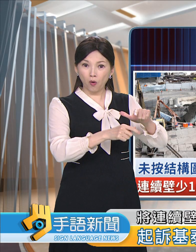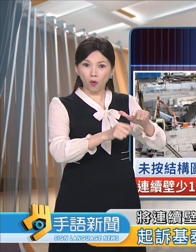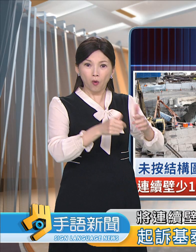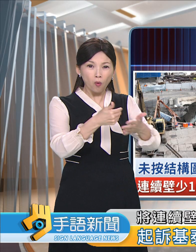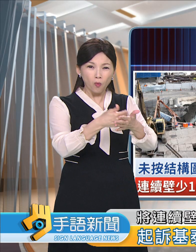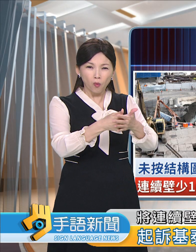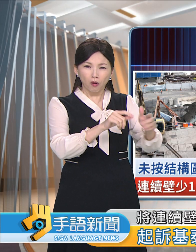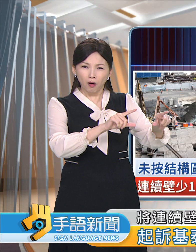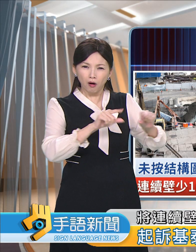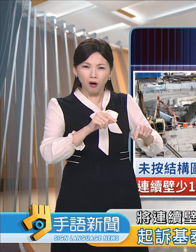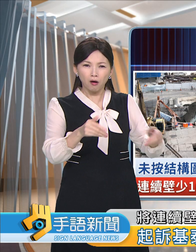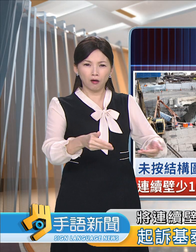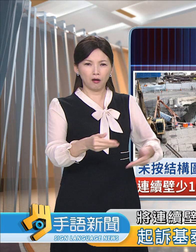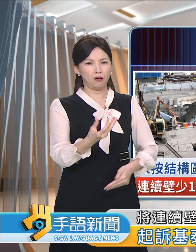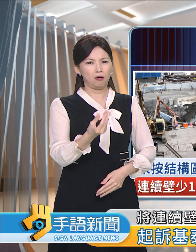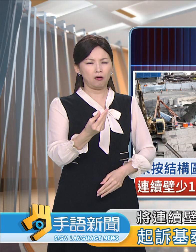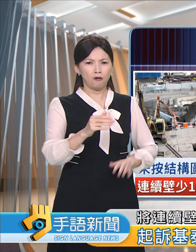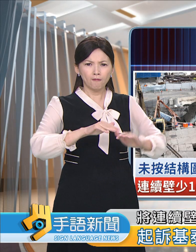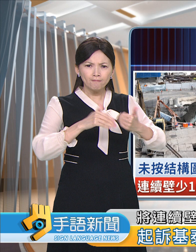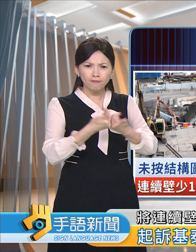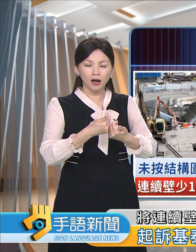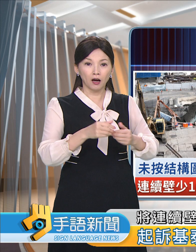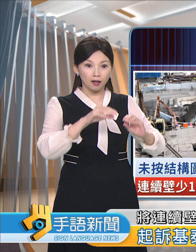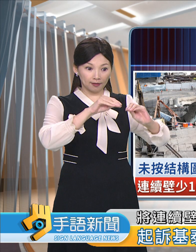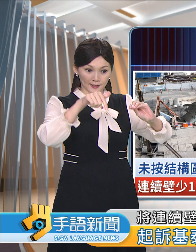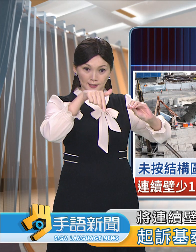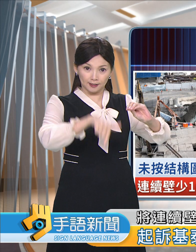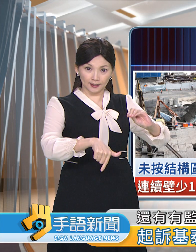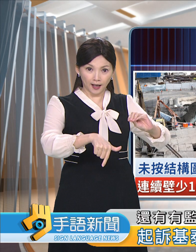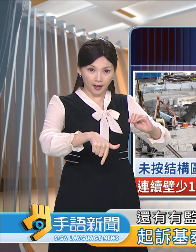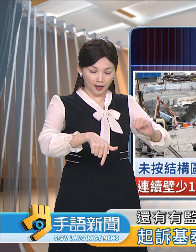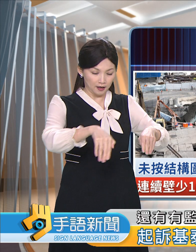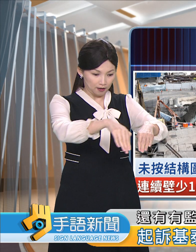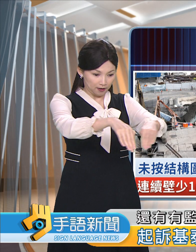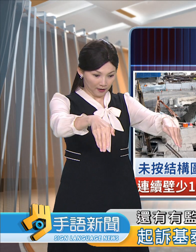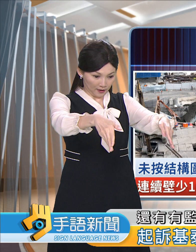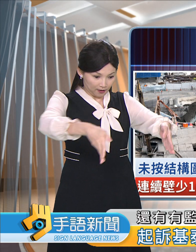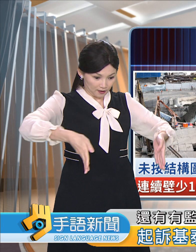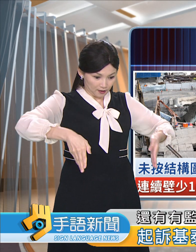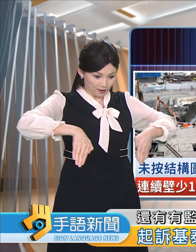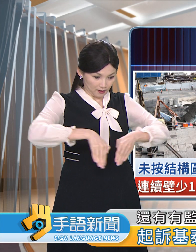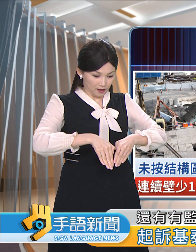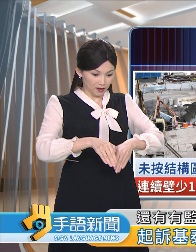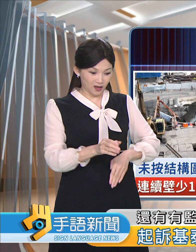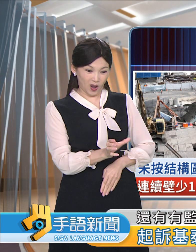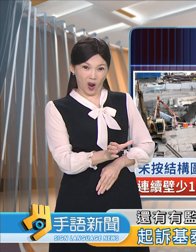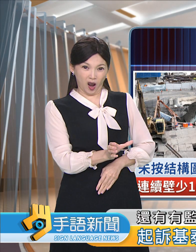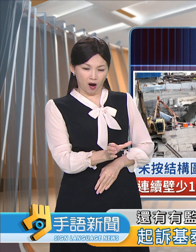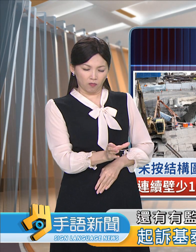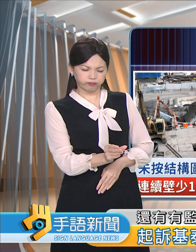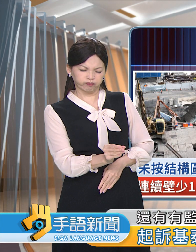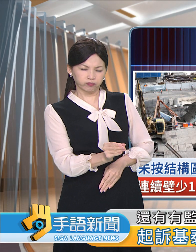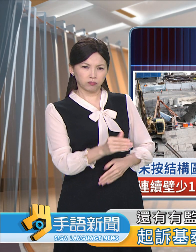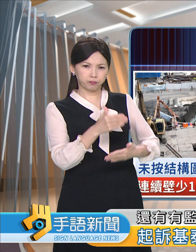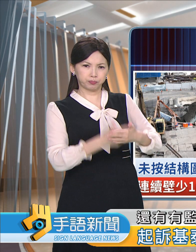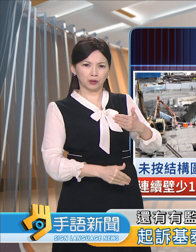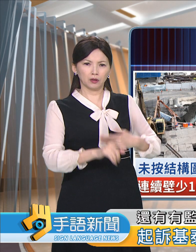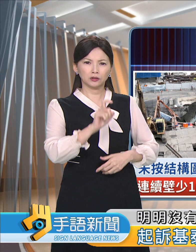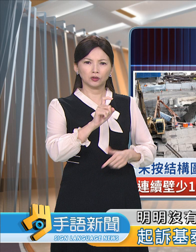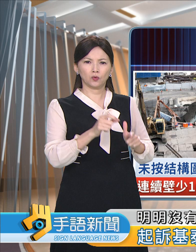度缩减了10公分，还有监造人以及技师明明没有到场